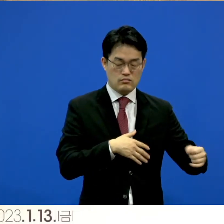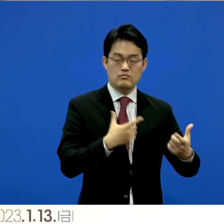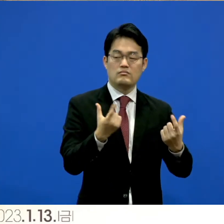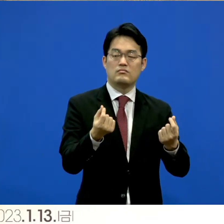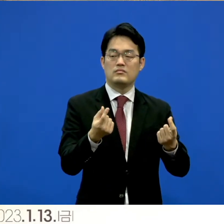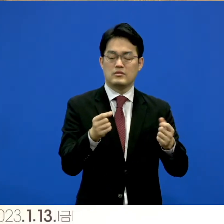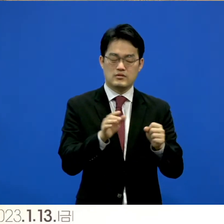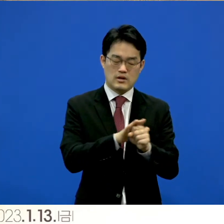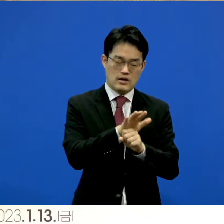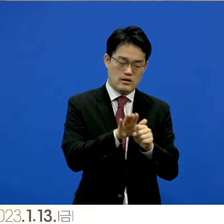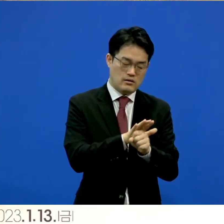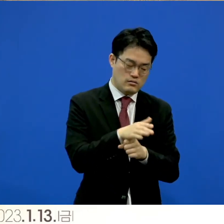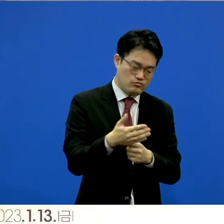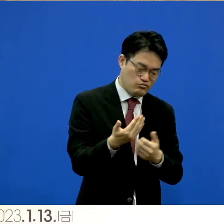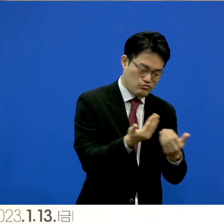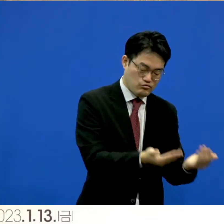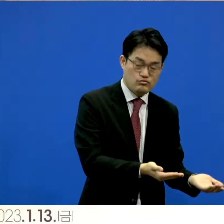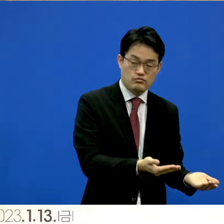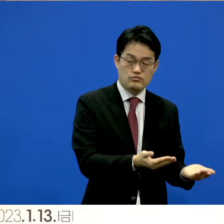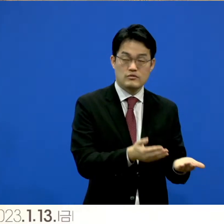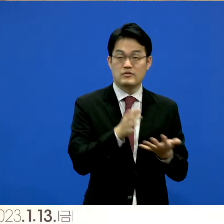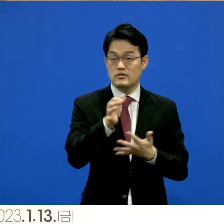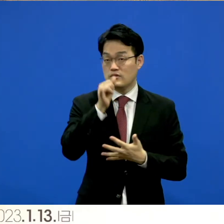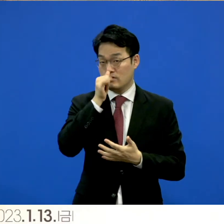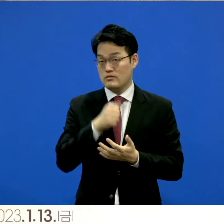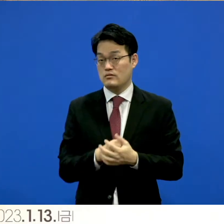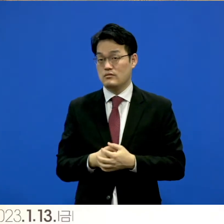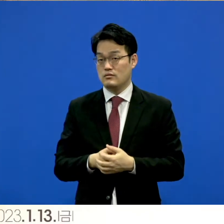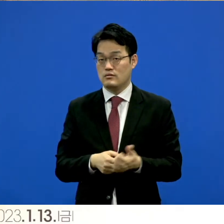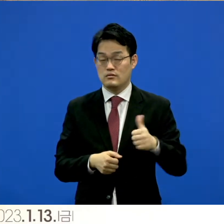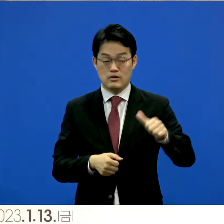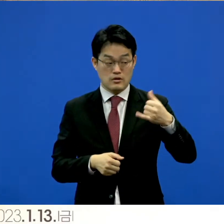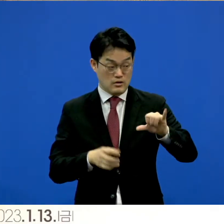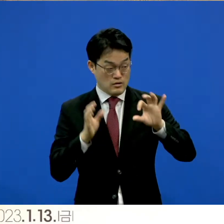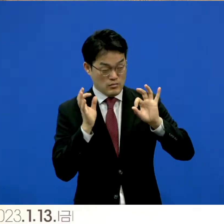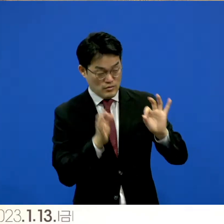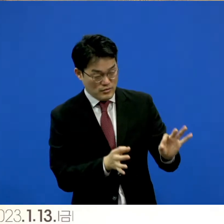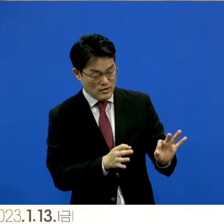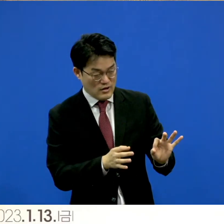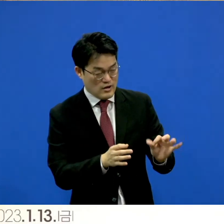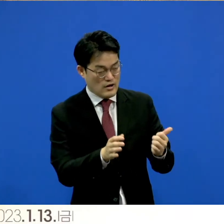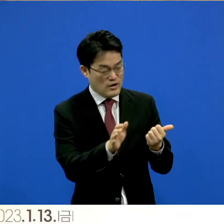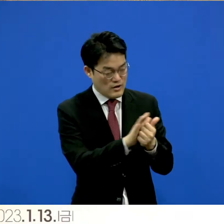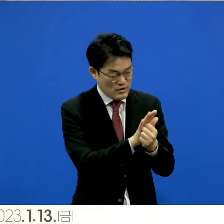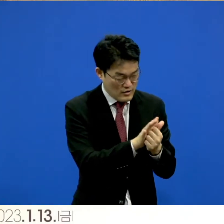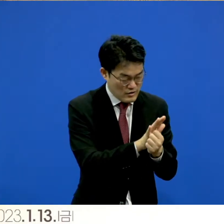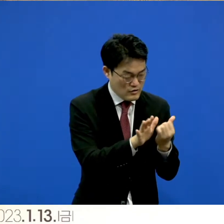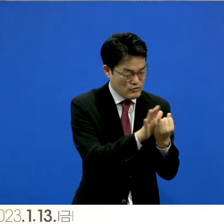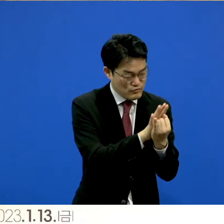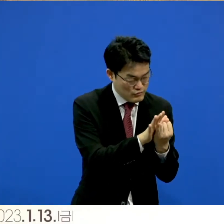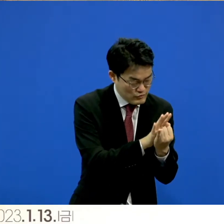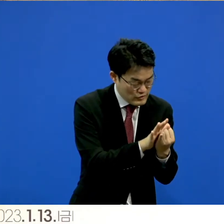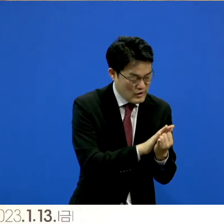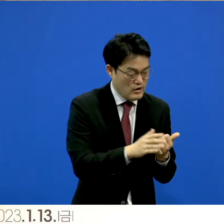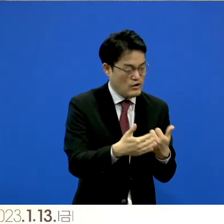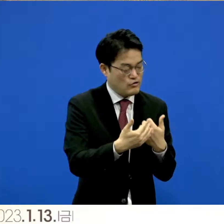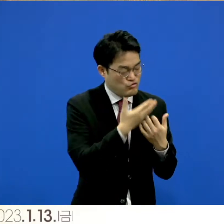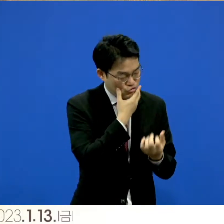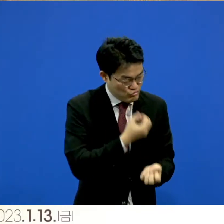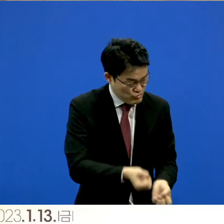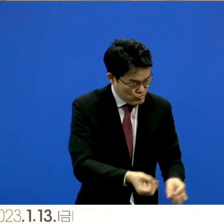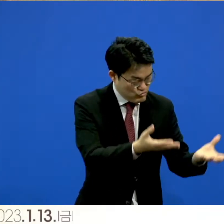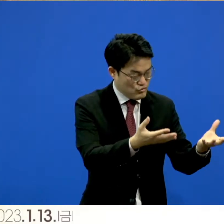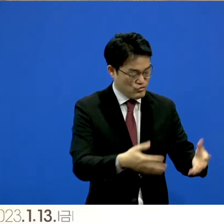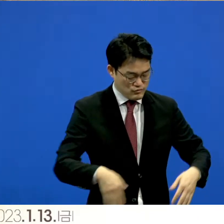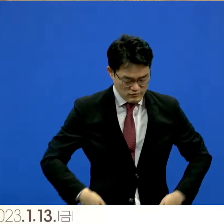우리 교회 우리 아이들이 얼마나 사랑스러운가요. 올 때 만져주고 축복해주고, 주머니에